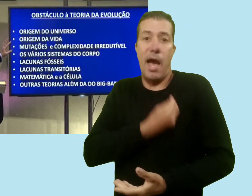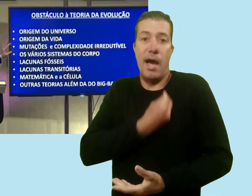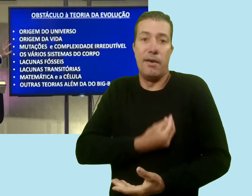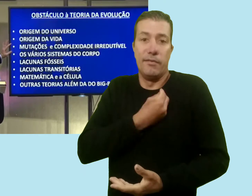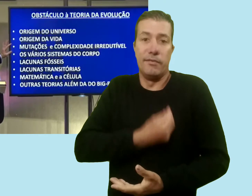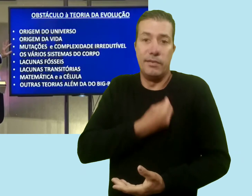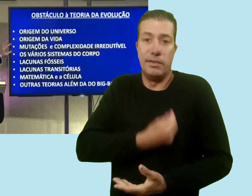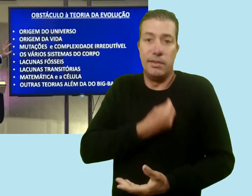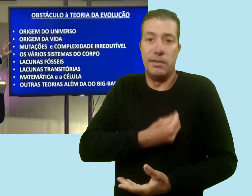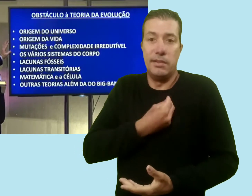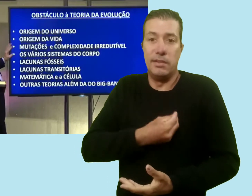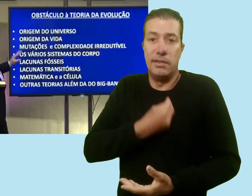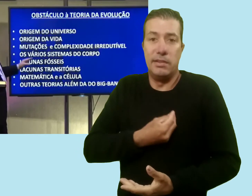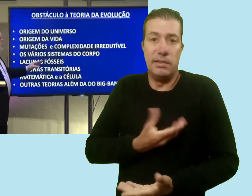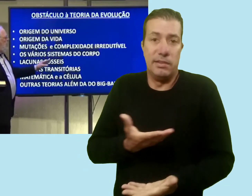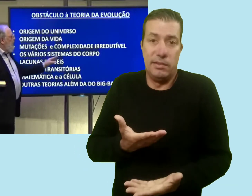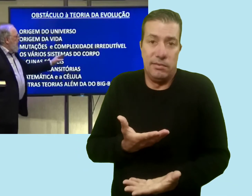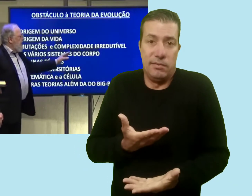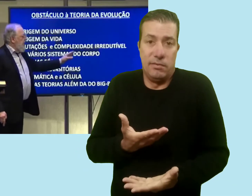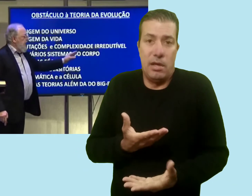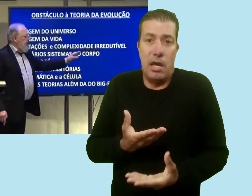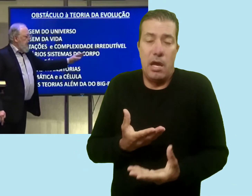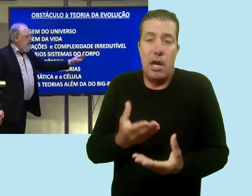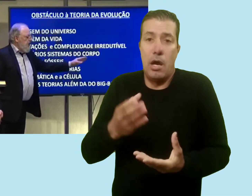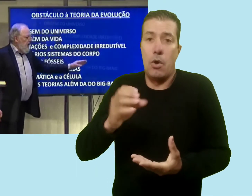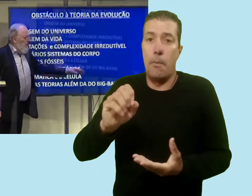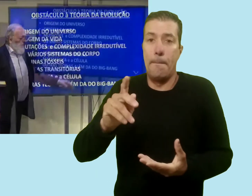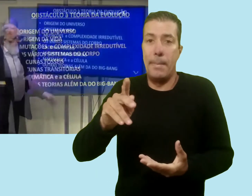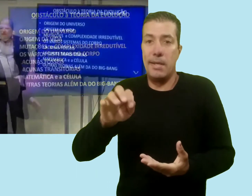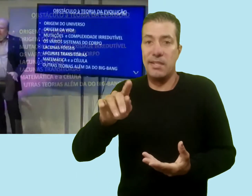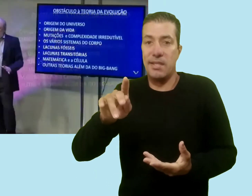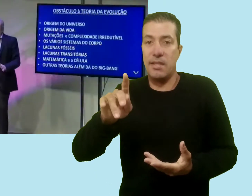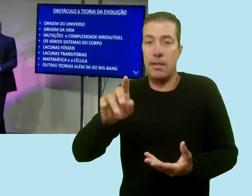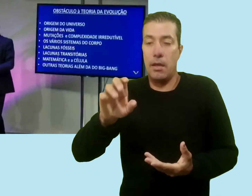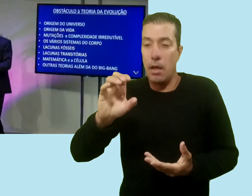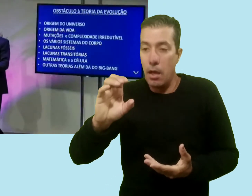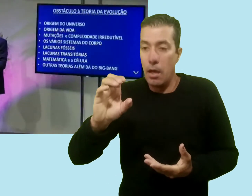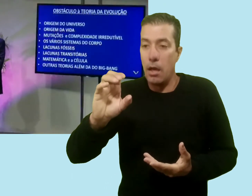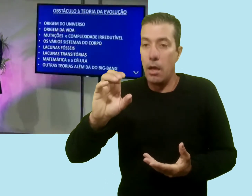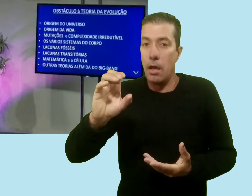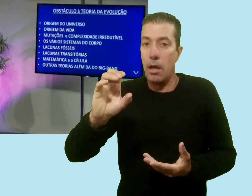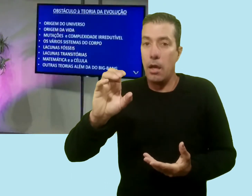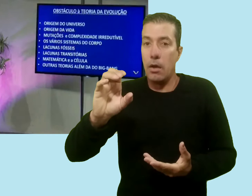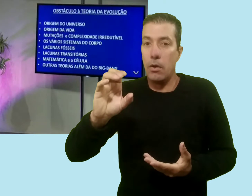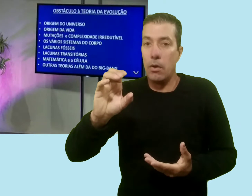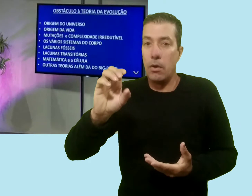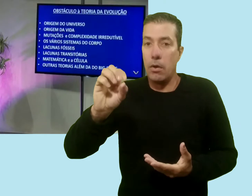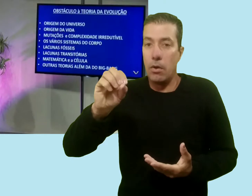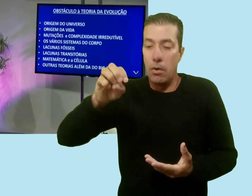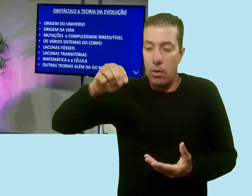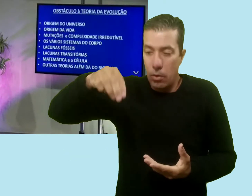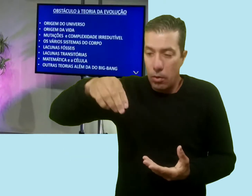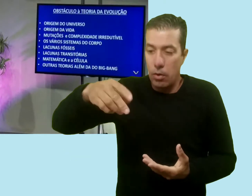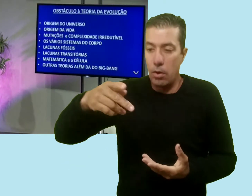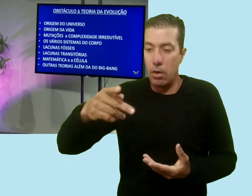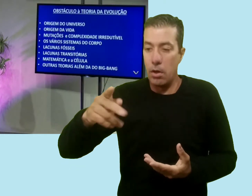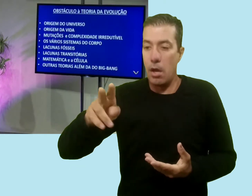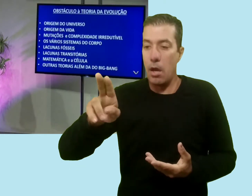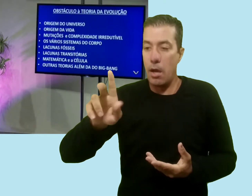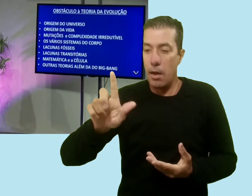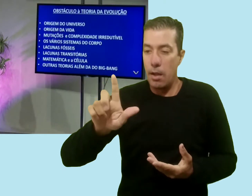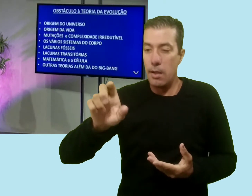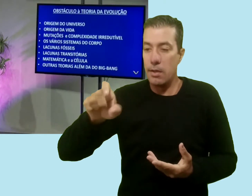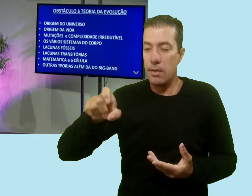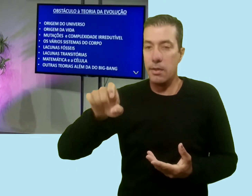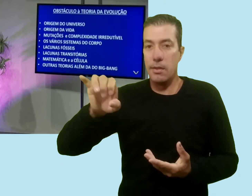vida, as mutações, complexidade irredutível. Complexidade irredutível, eu falei aqui, aquela história assim, você pode